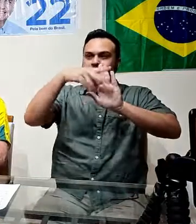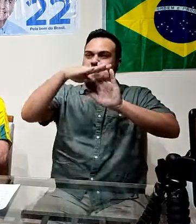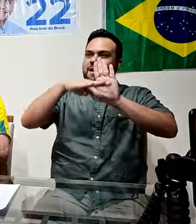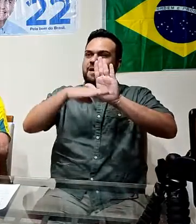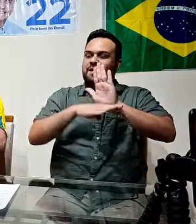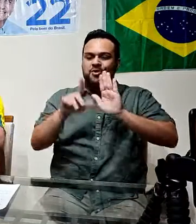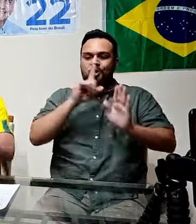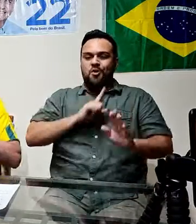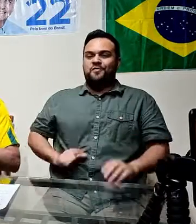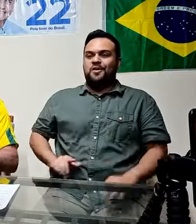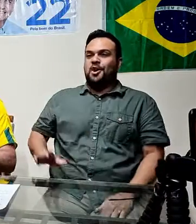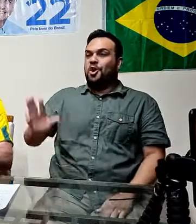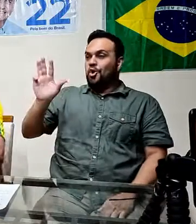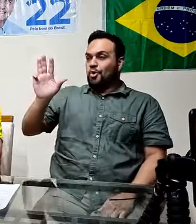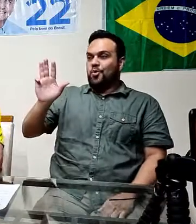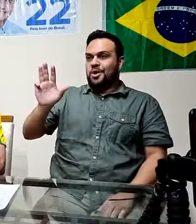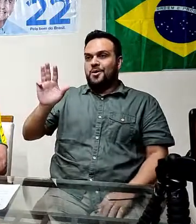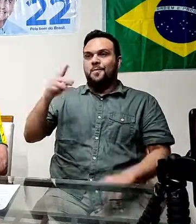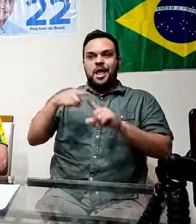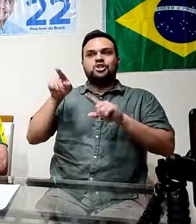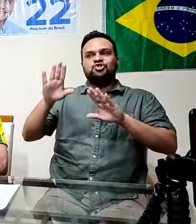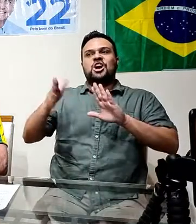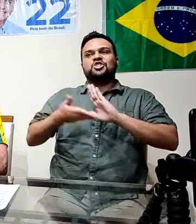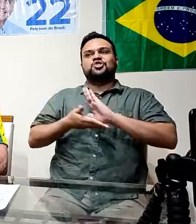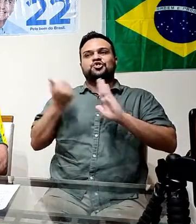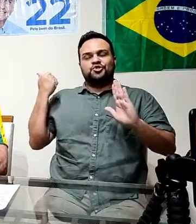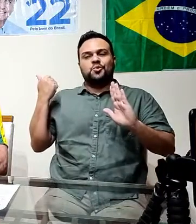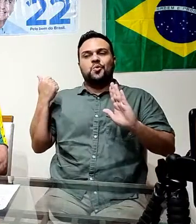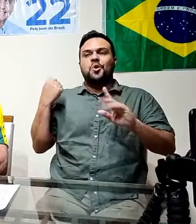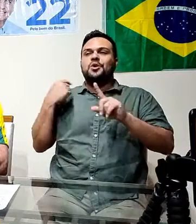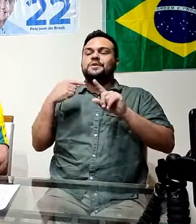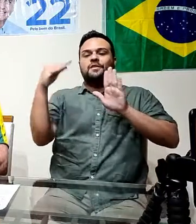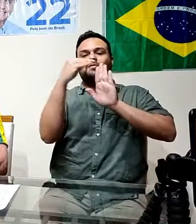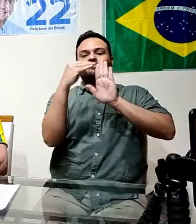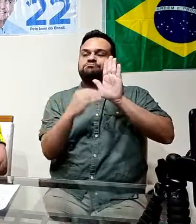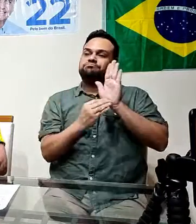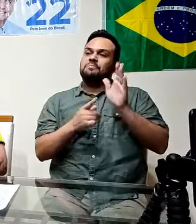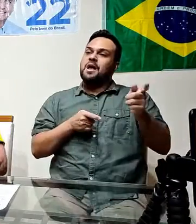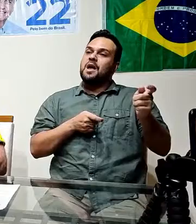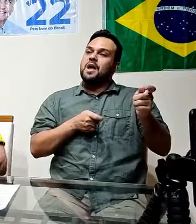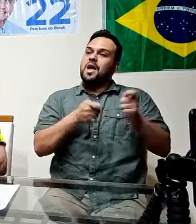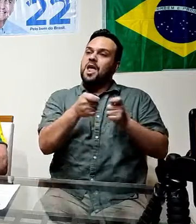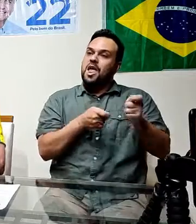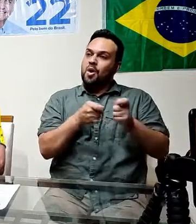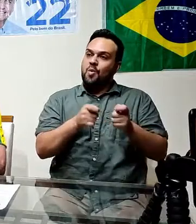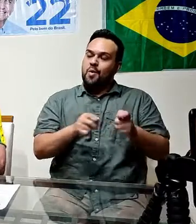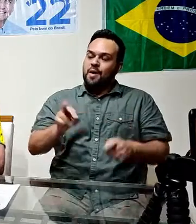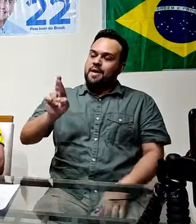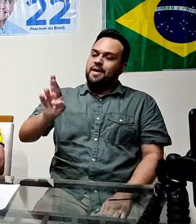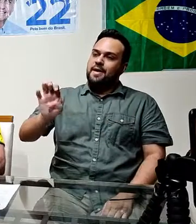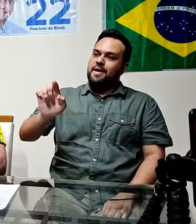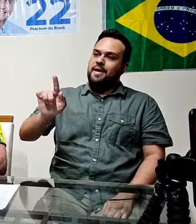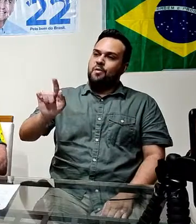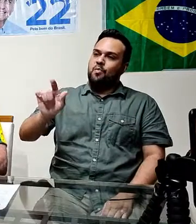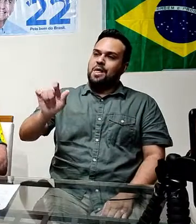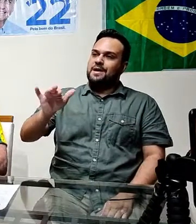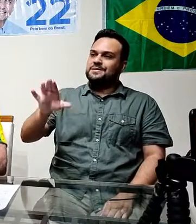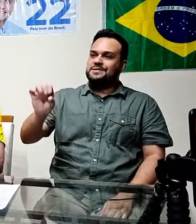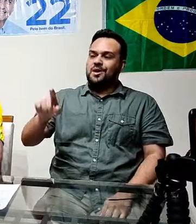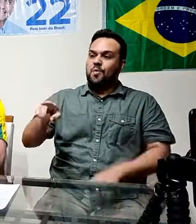depois ele recolheu, estava previsto ali regulação do agronegócio. O que é regular o negócio? É cobrar alguma